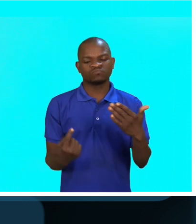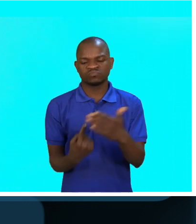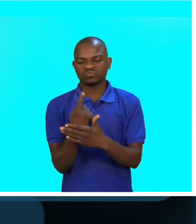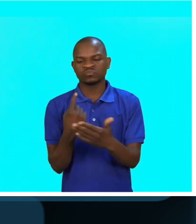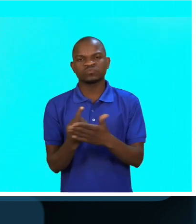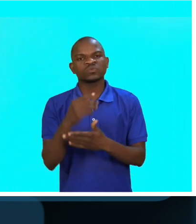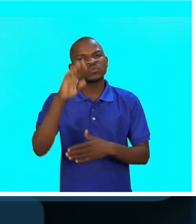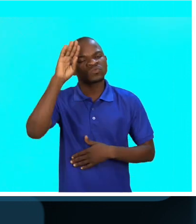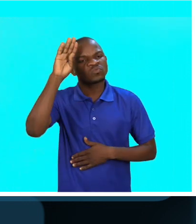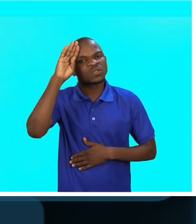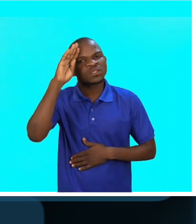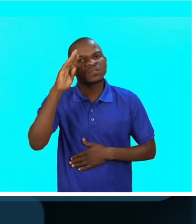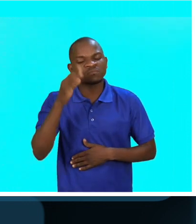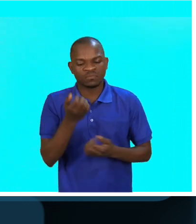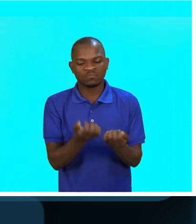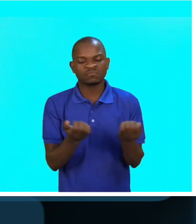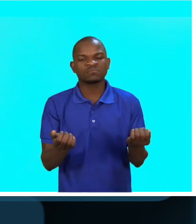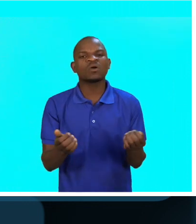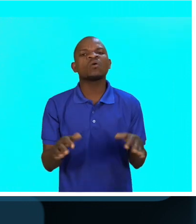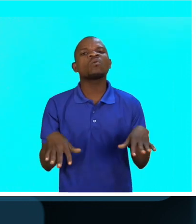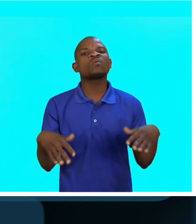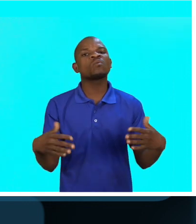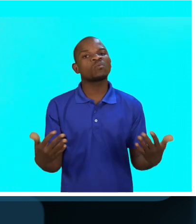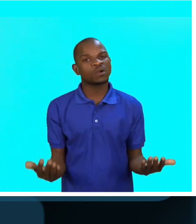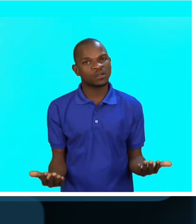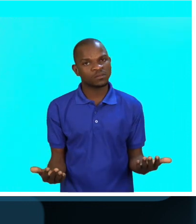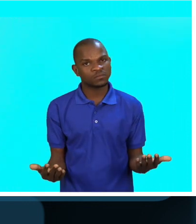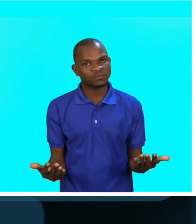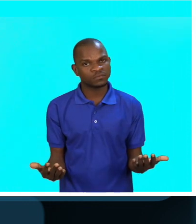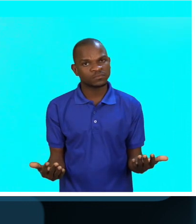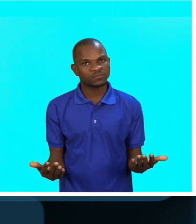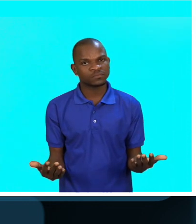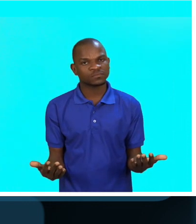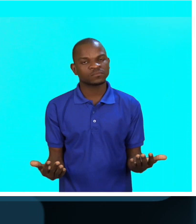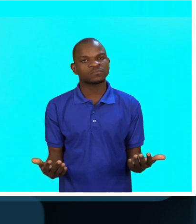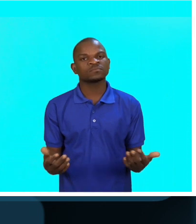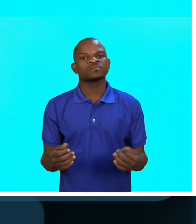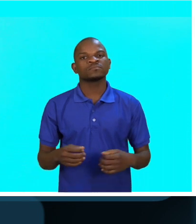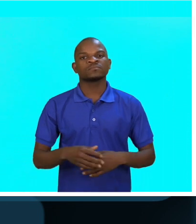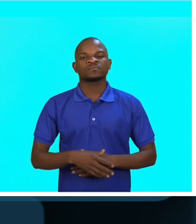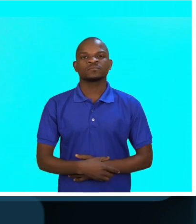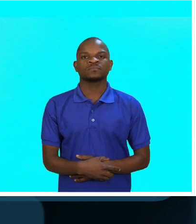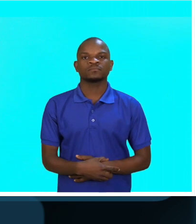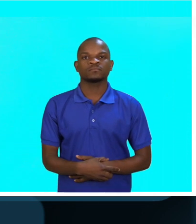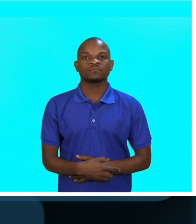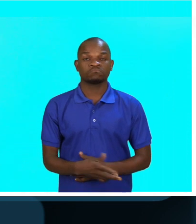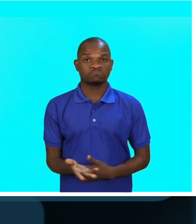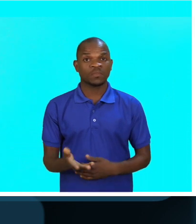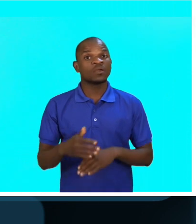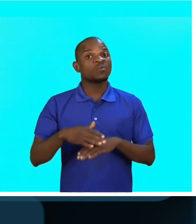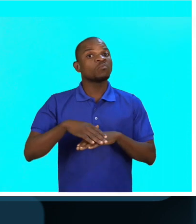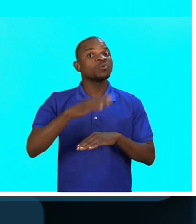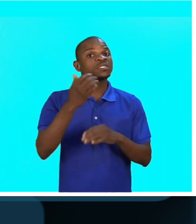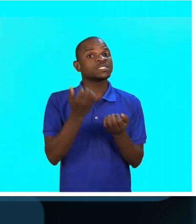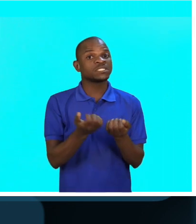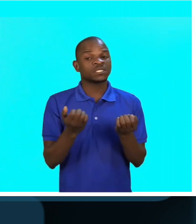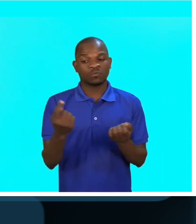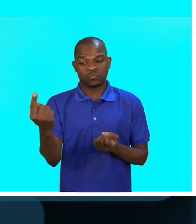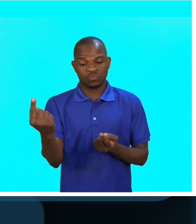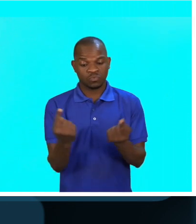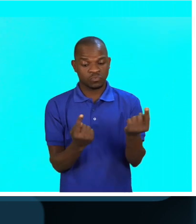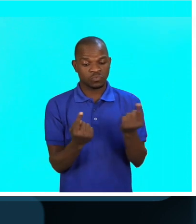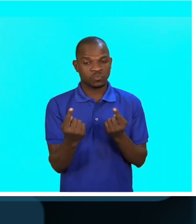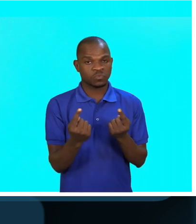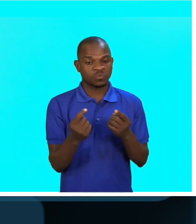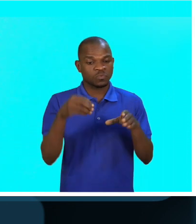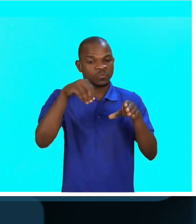uma realidade que existe, não é, em todo lugar deste mundo. E quais são as doenças frequentes dessas